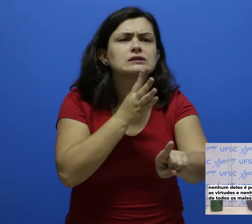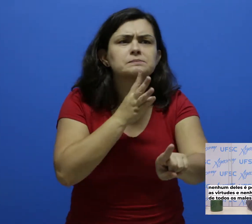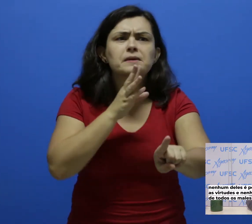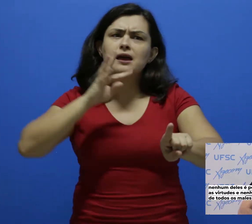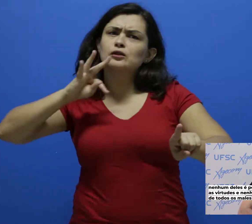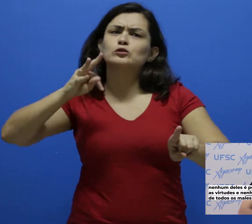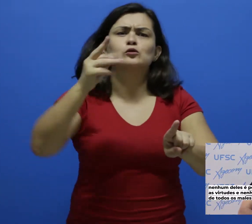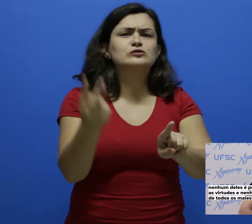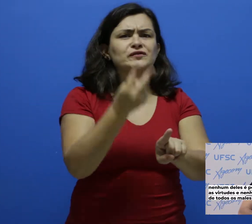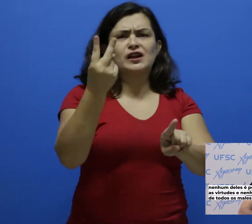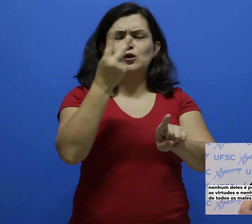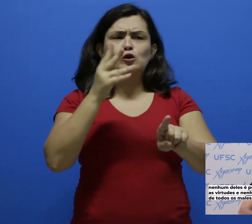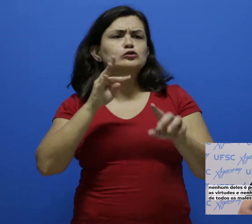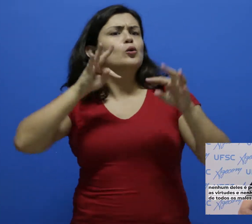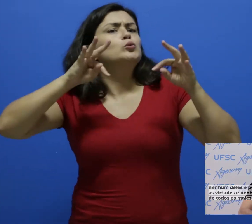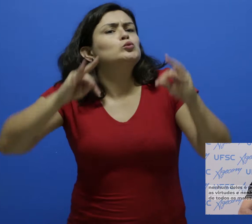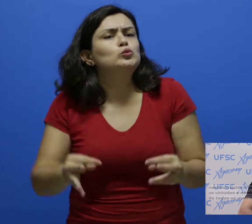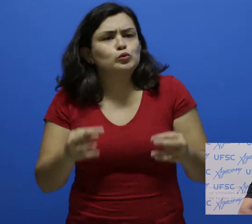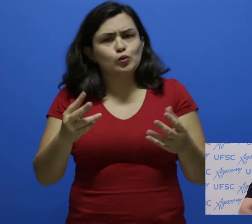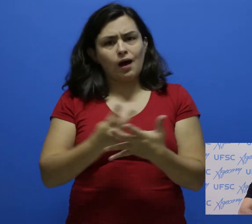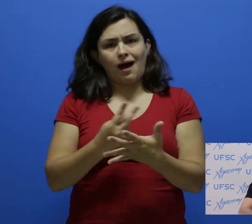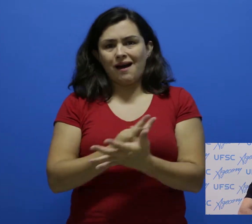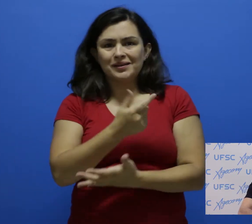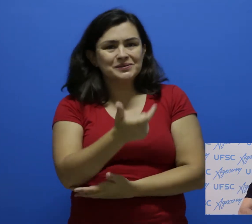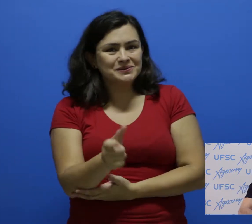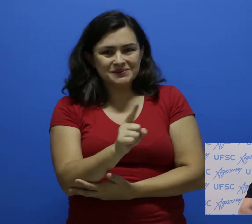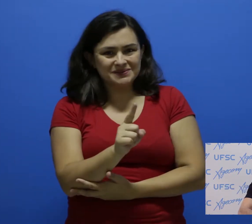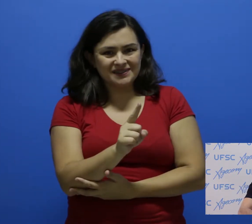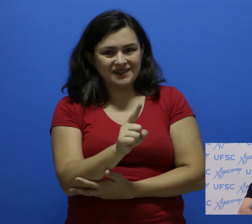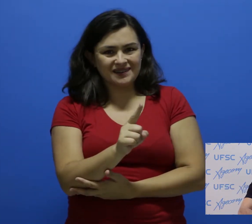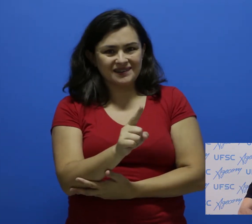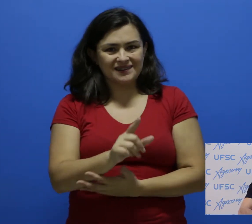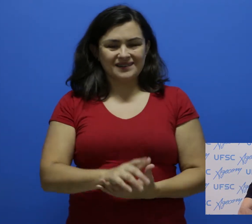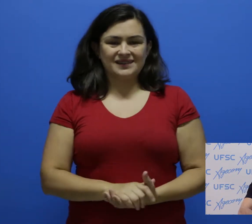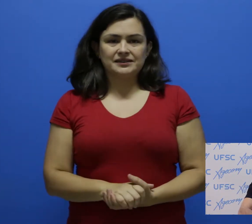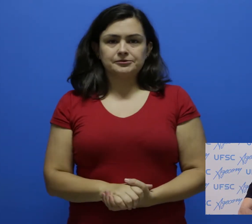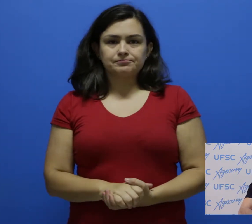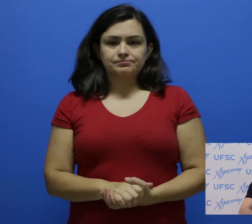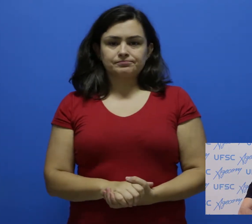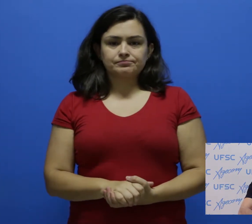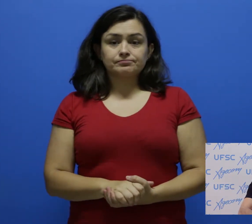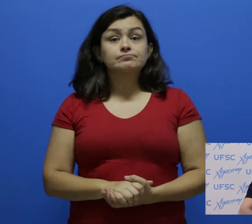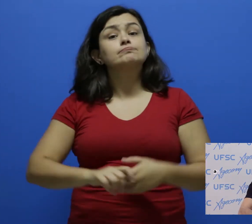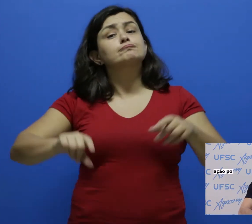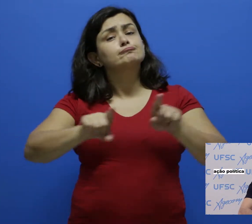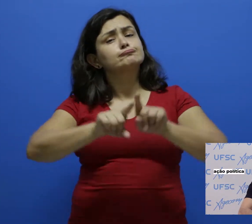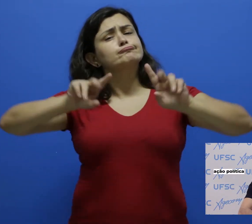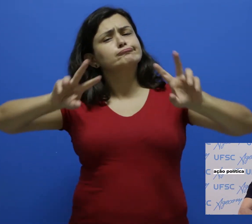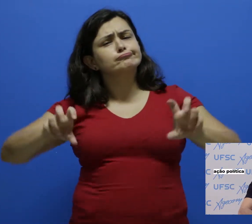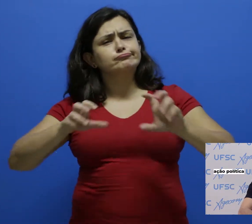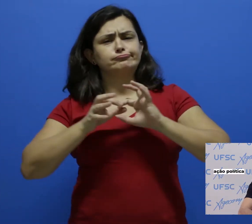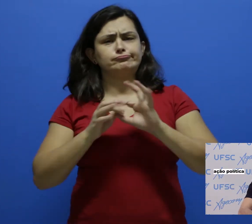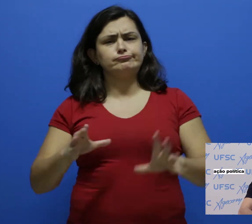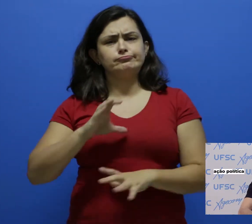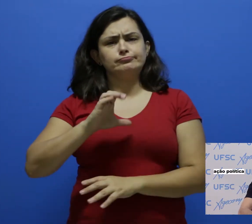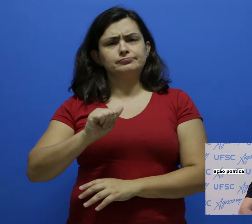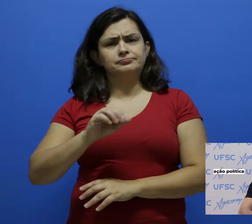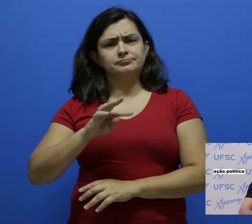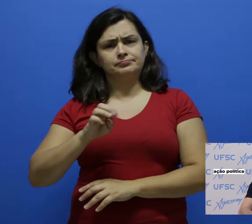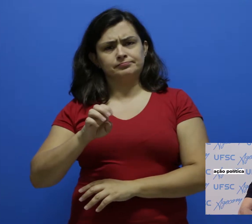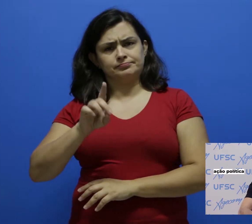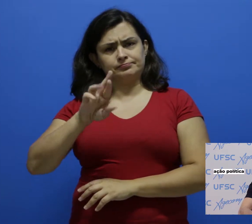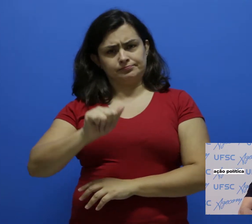os males. Atacar a liberdade de cátedra não é só uma ação política, é também